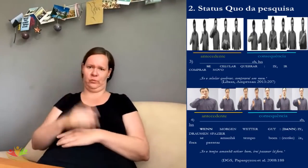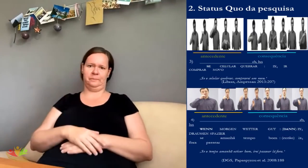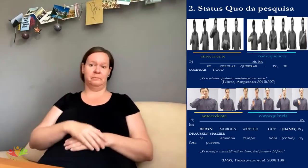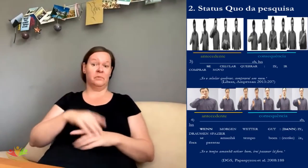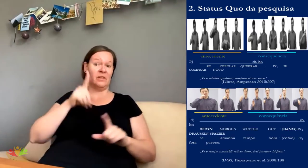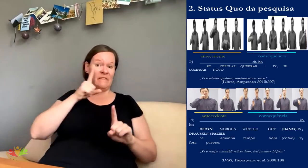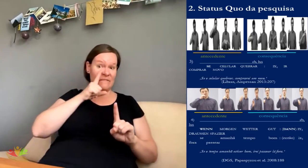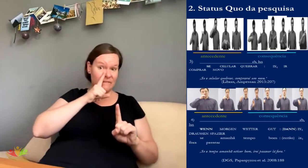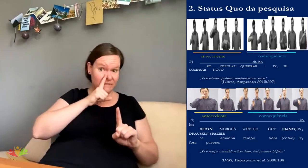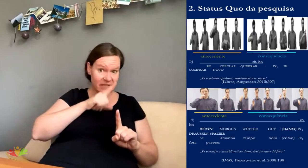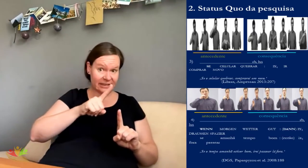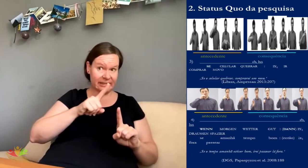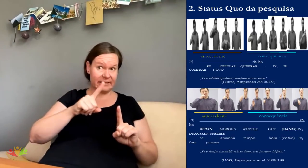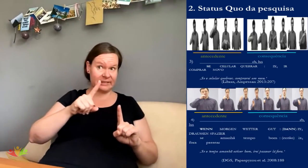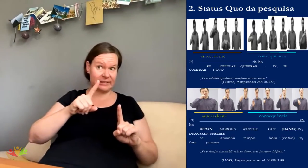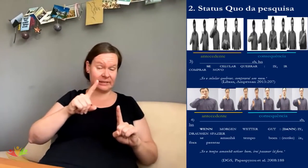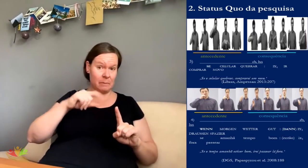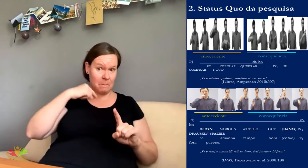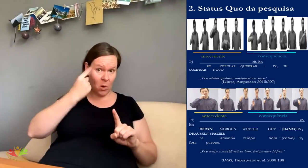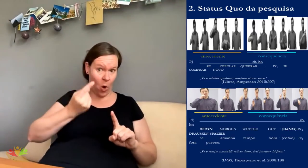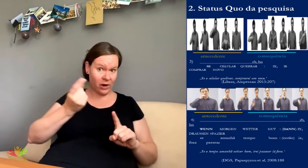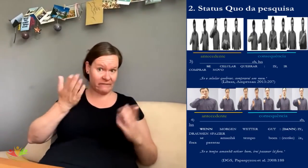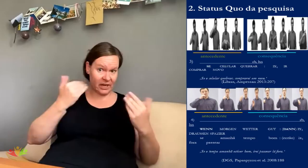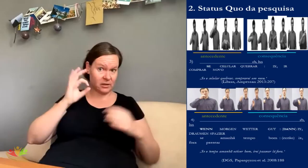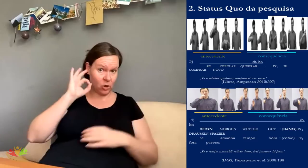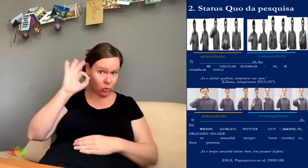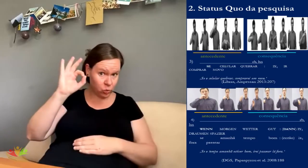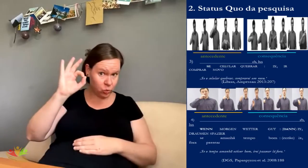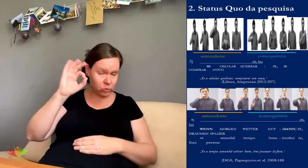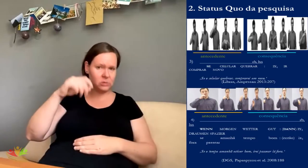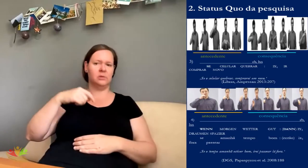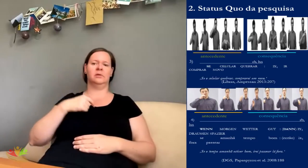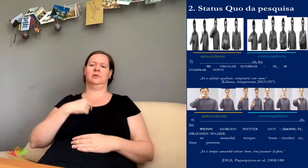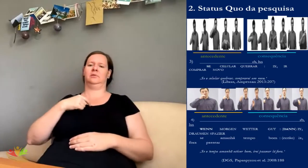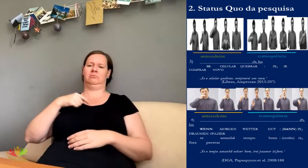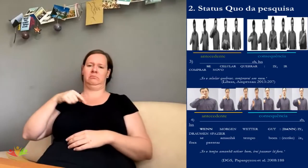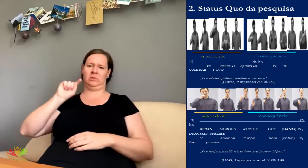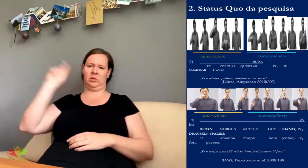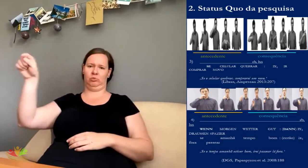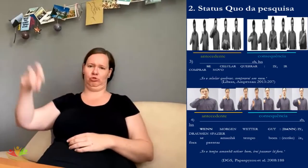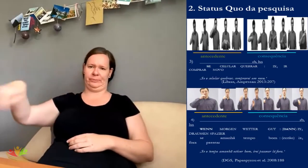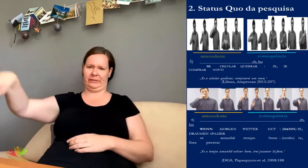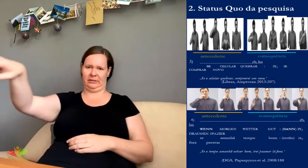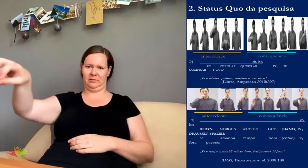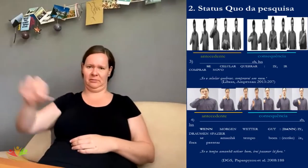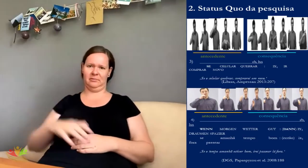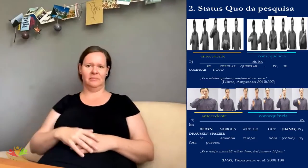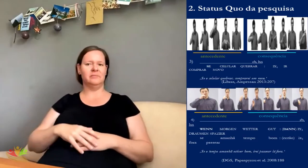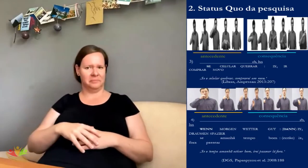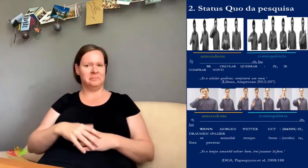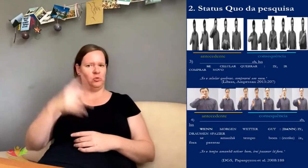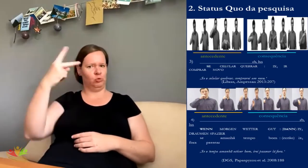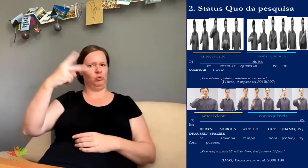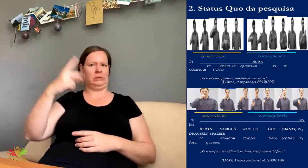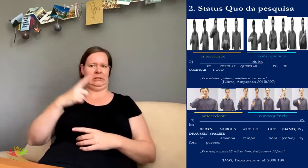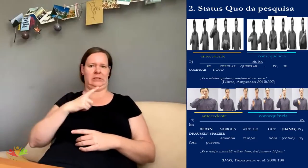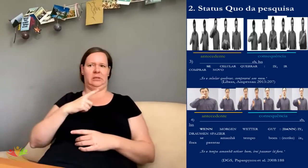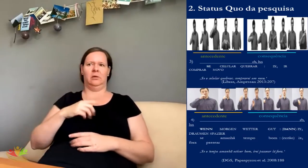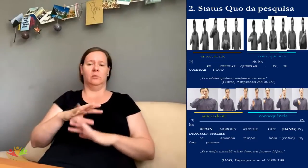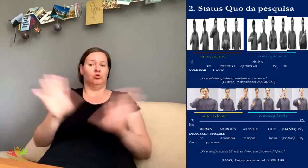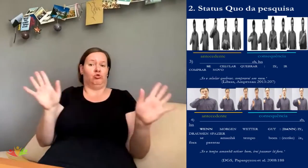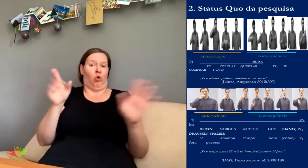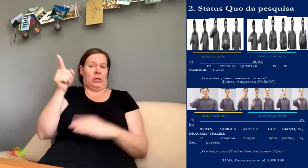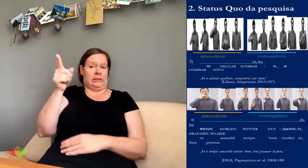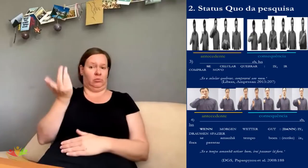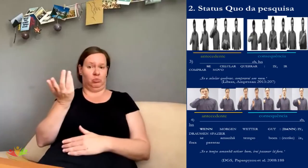E você percebe também as sobrancelhas levantadas todo o tempo, também com o aceno de cabeça. Então,